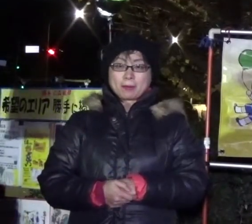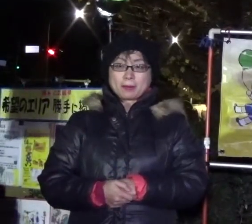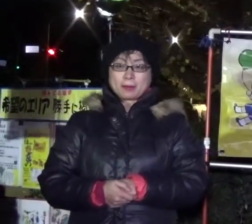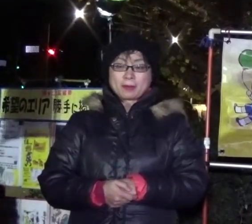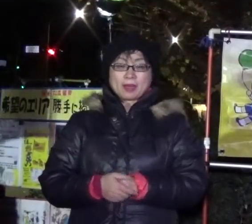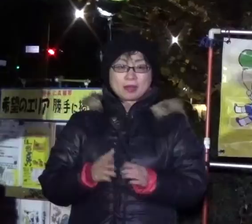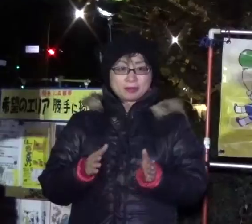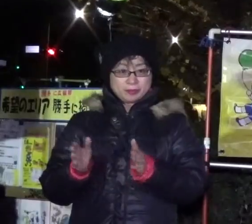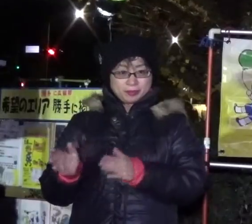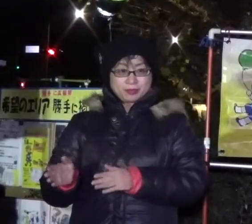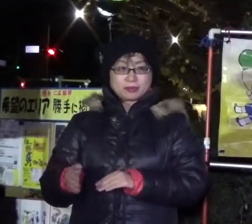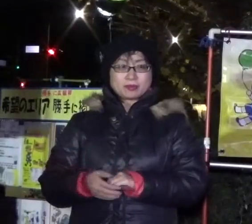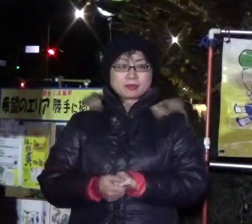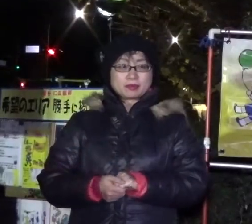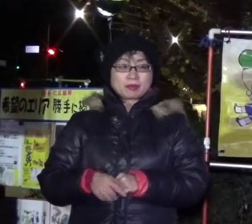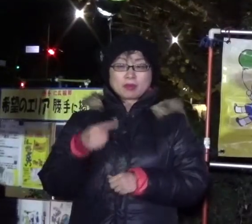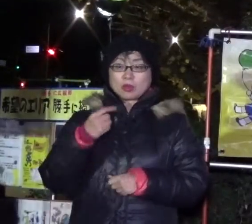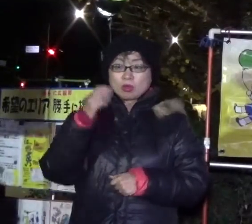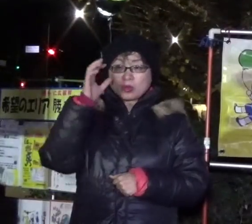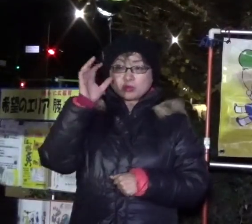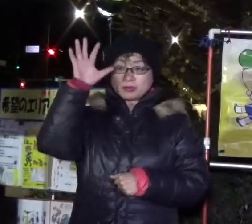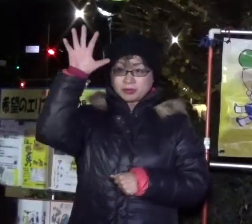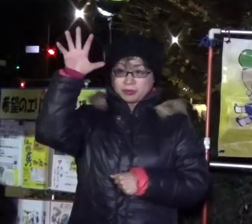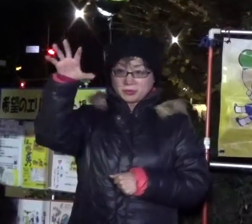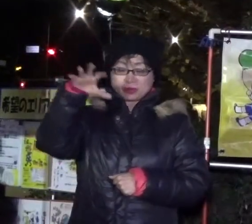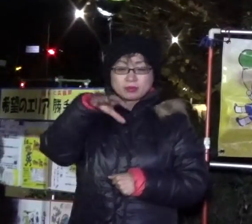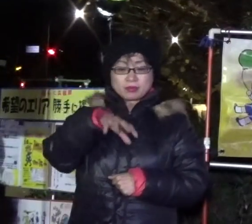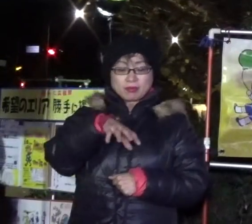さて、この希望のエリアでは、